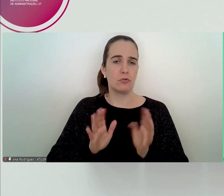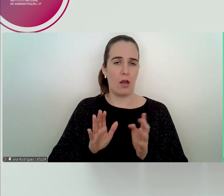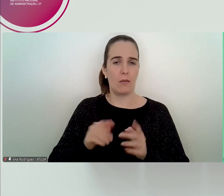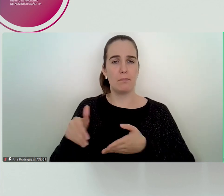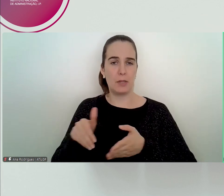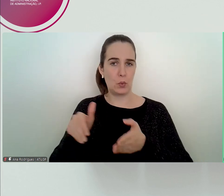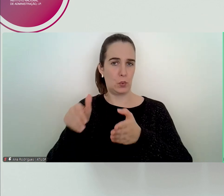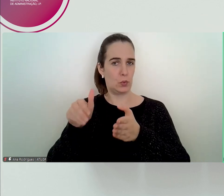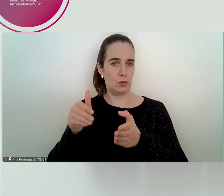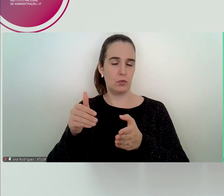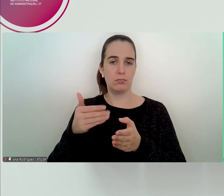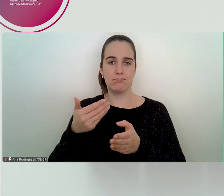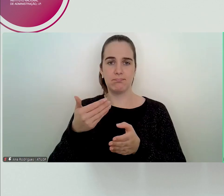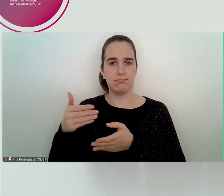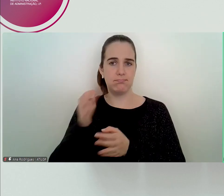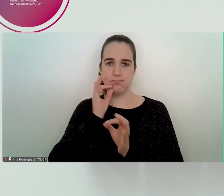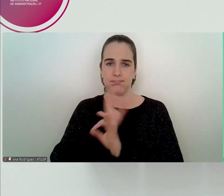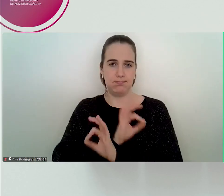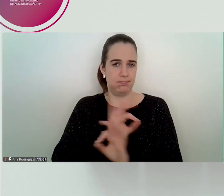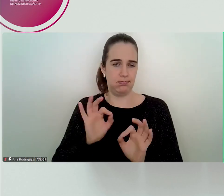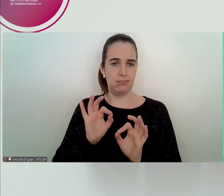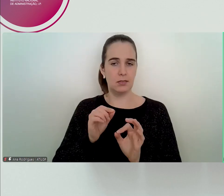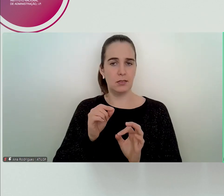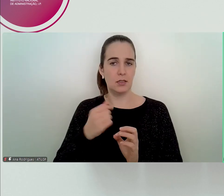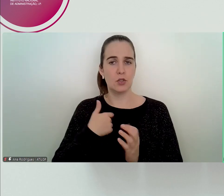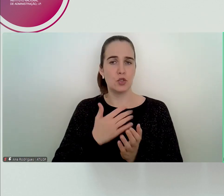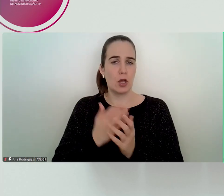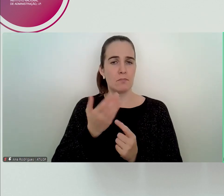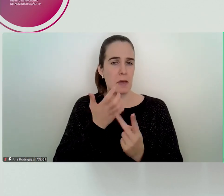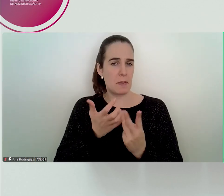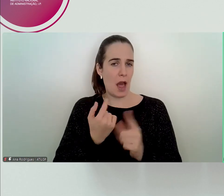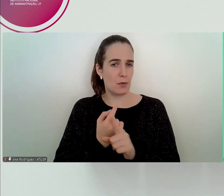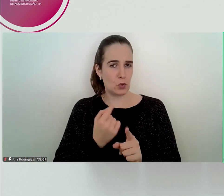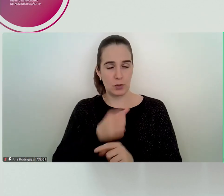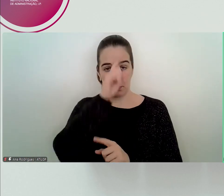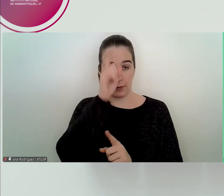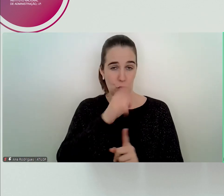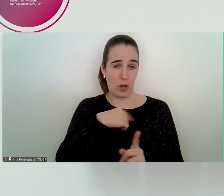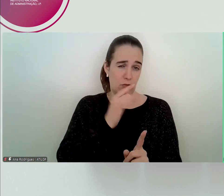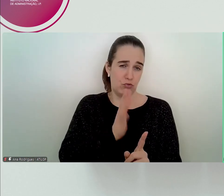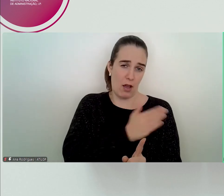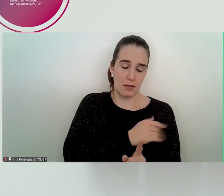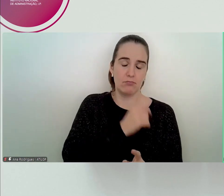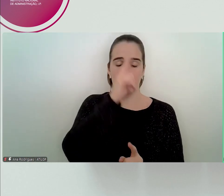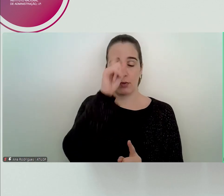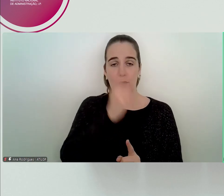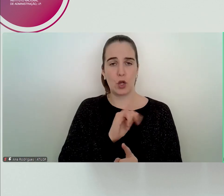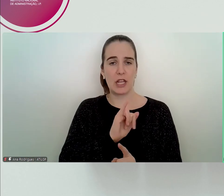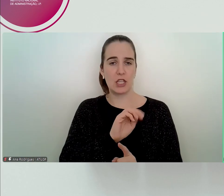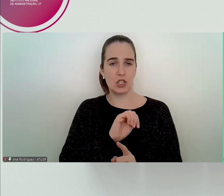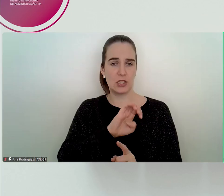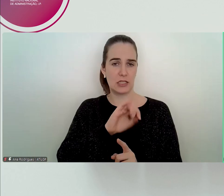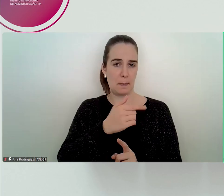percurso académico e científico, de facto, excelente. Vou apenas sublinhar 3 ou 4 notas. É professora, como já foi dito, professora associada do